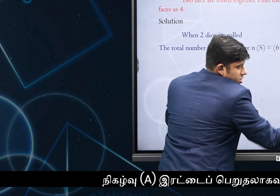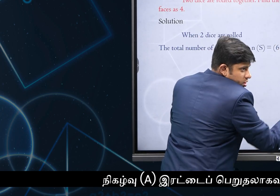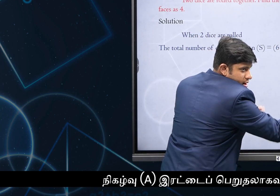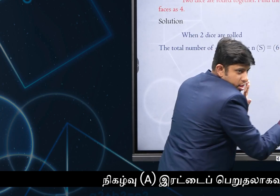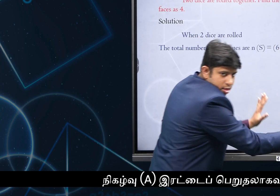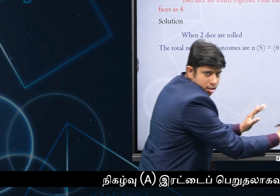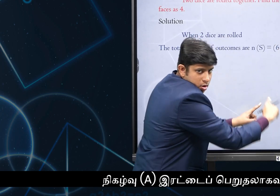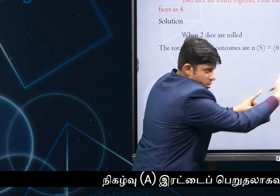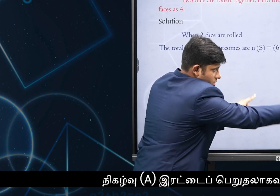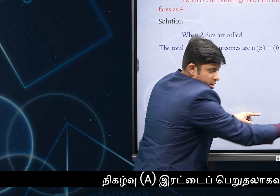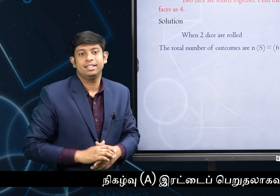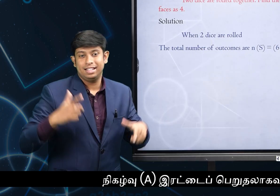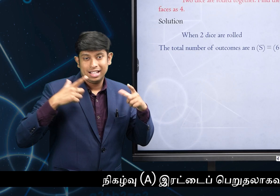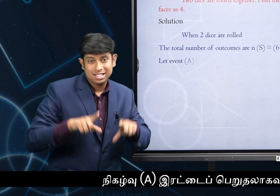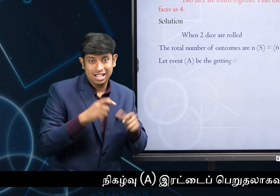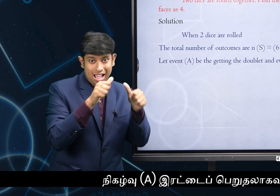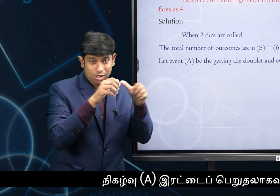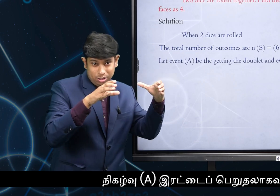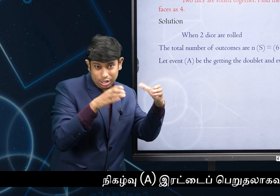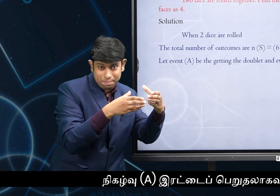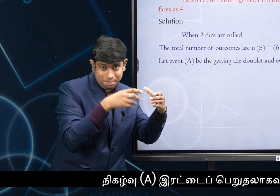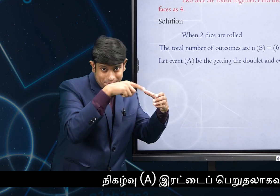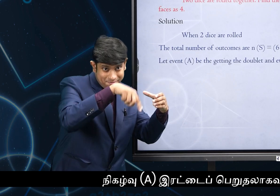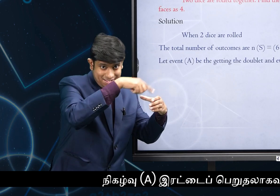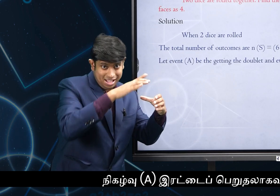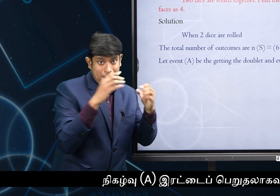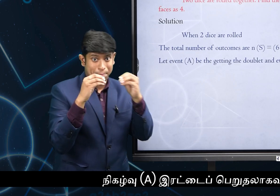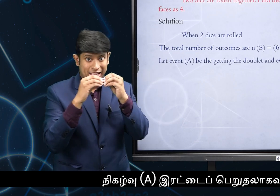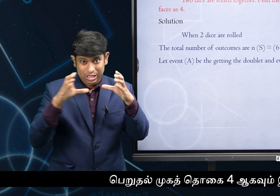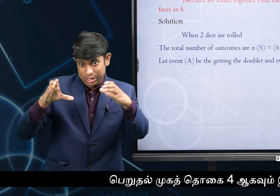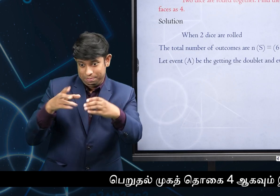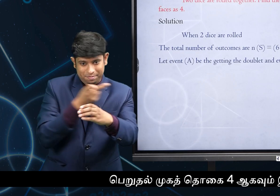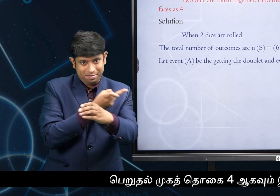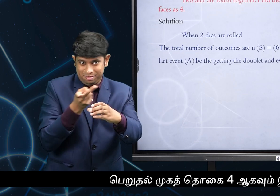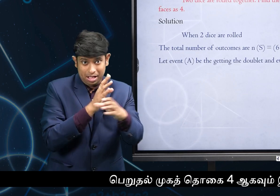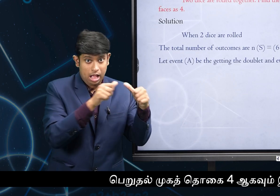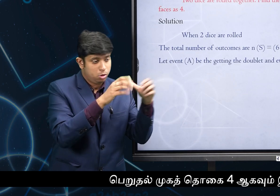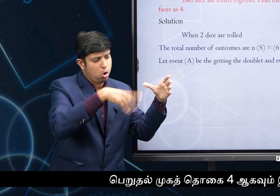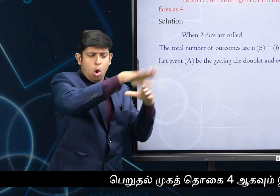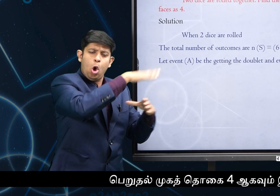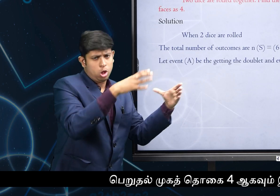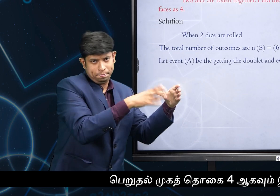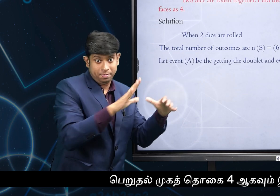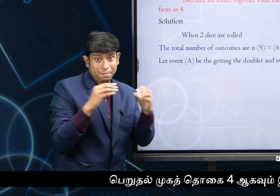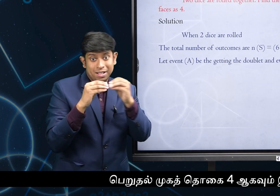நிகழ்வு அடைப்புக்குறி ஏ இரட்டை பெறுதலாகவும் நிகழ்வு அடைப்புக்குறி பி பெறுதல் முகத்தொகை 4ஆகவும் இருக்கட்டும்.